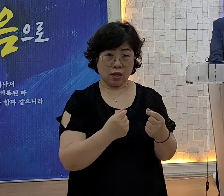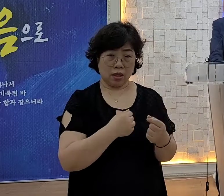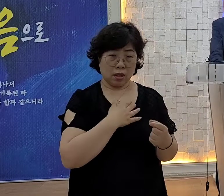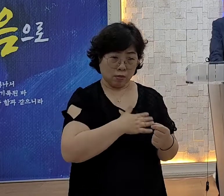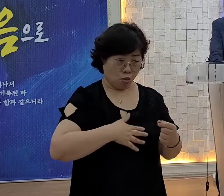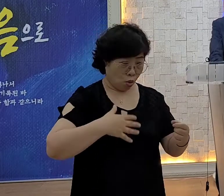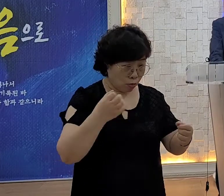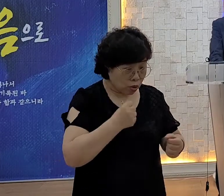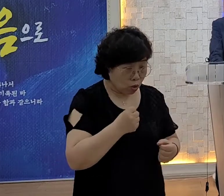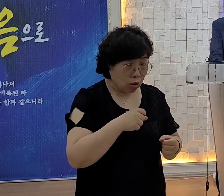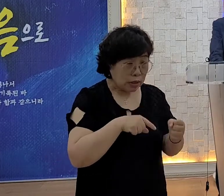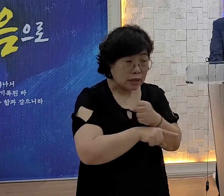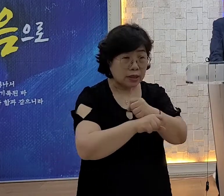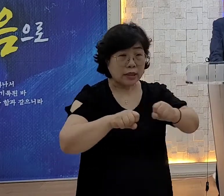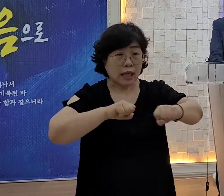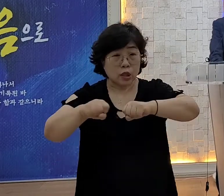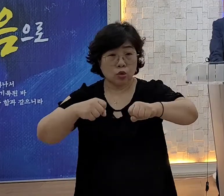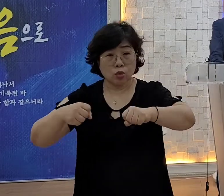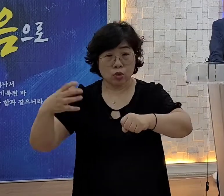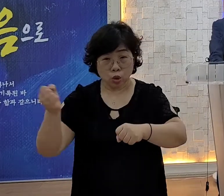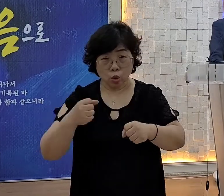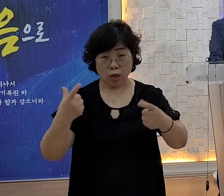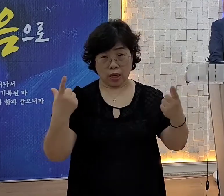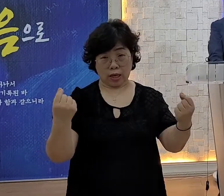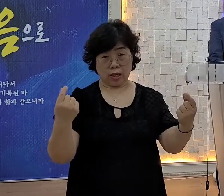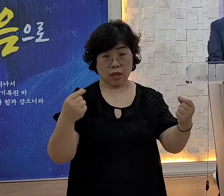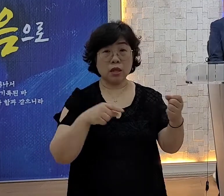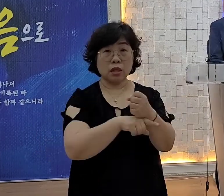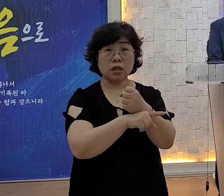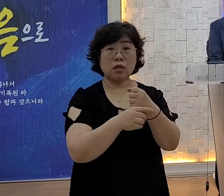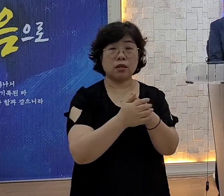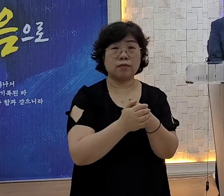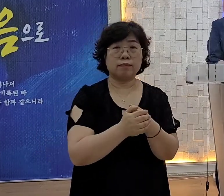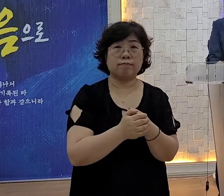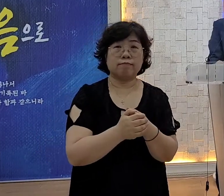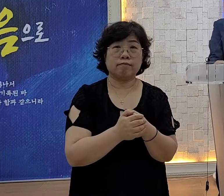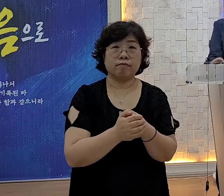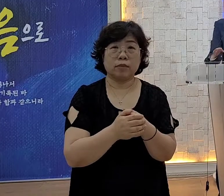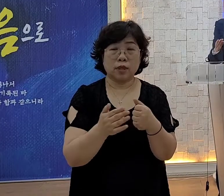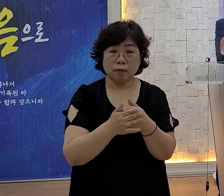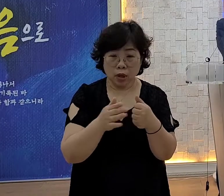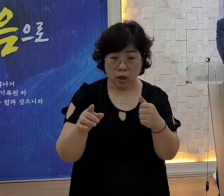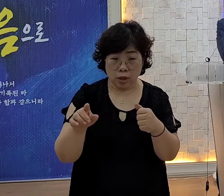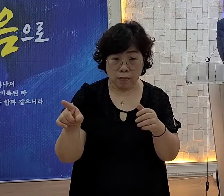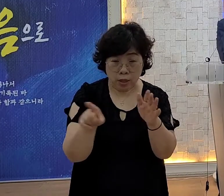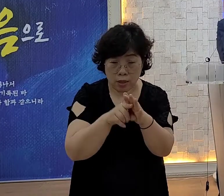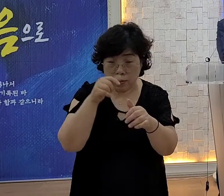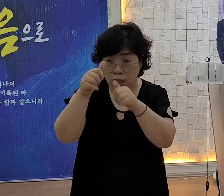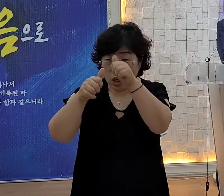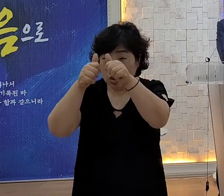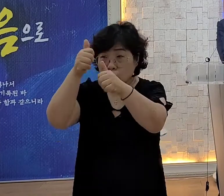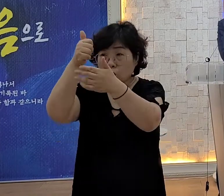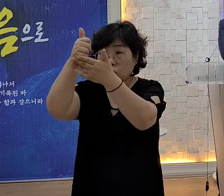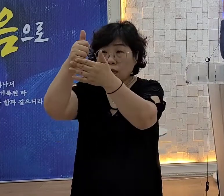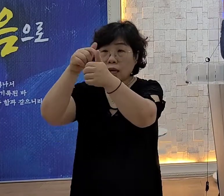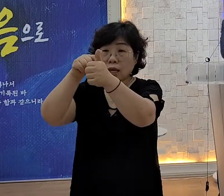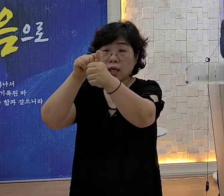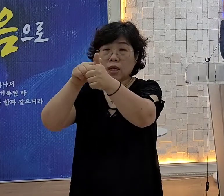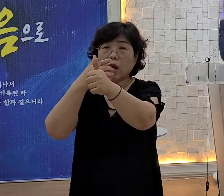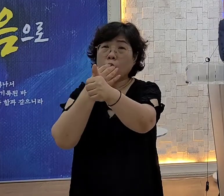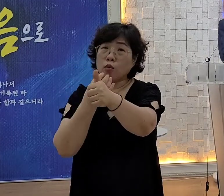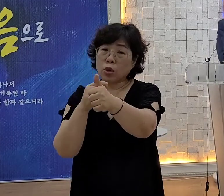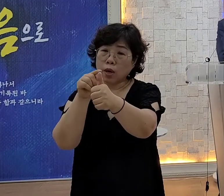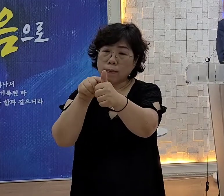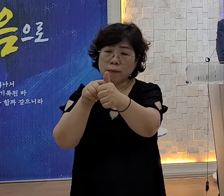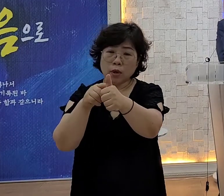육신적으로 믿음적으로 가장 완벽했던 그래서 우리가 믿음의 조상이라 하잖아요. 아브라함. 자, 그 아브라함이 과연